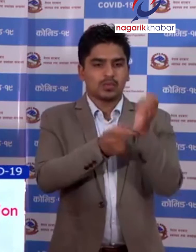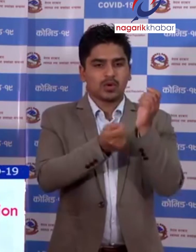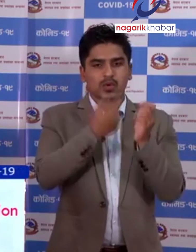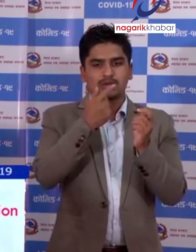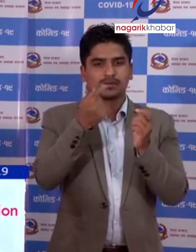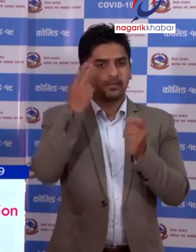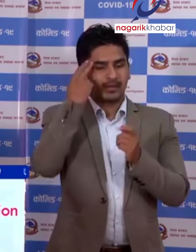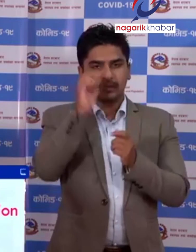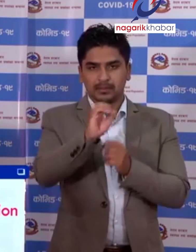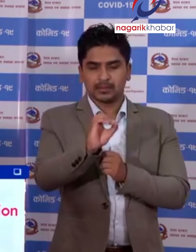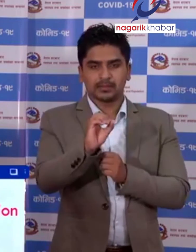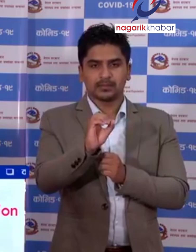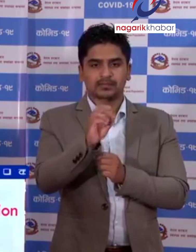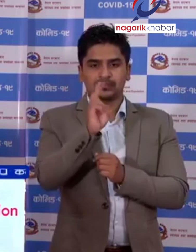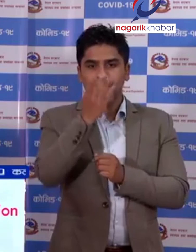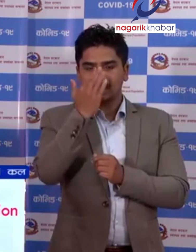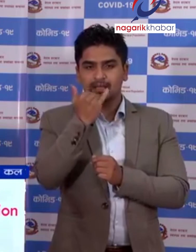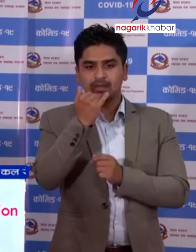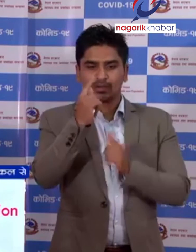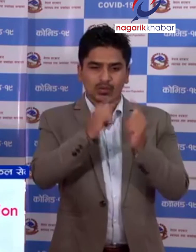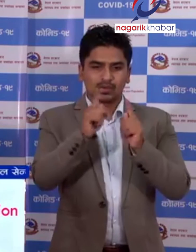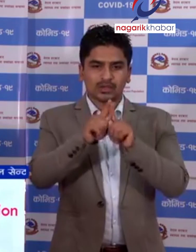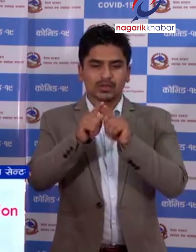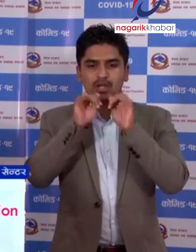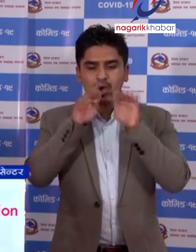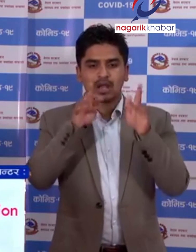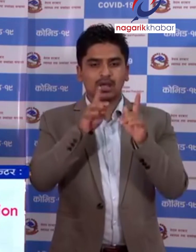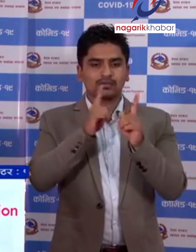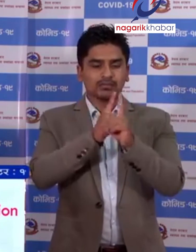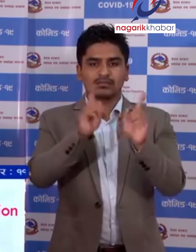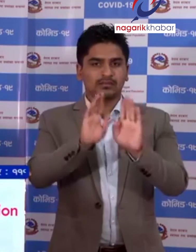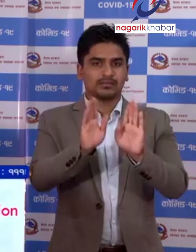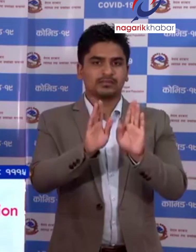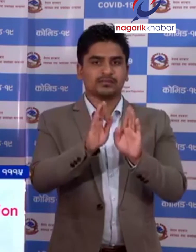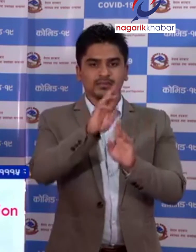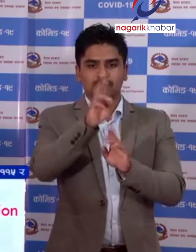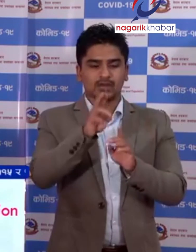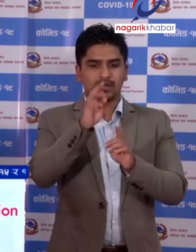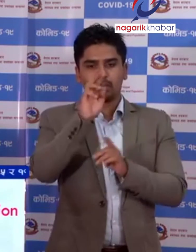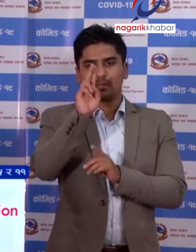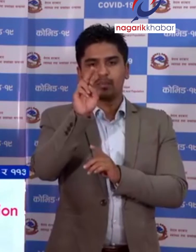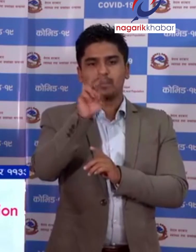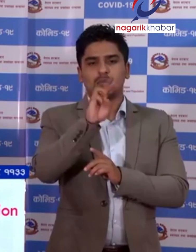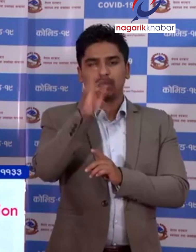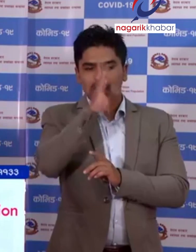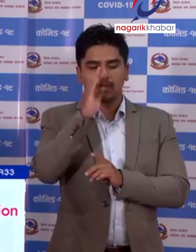पत्ता लागेको छैन, त्यसकारण कुनै पनि हल्लाको पछि नलाग्नु हुन र भ्रममा